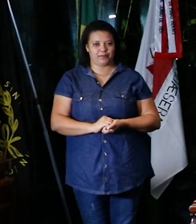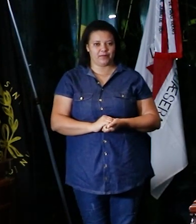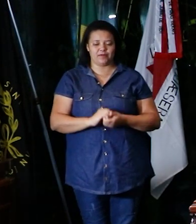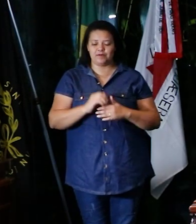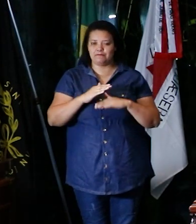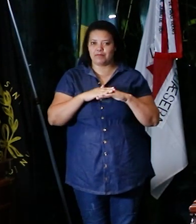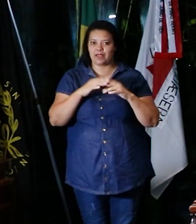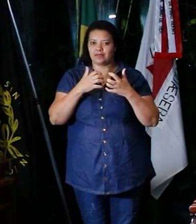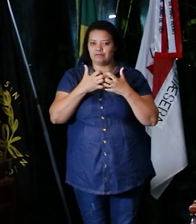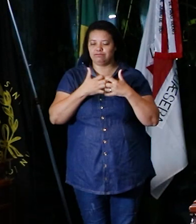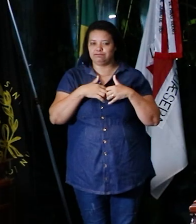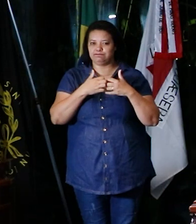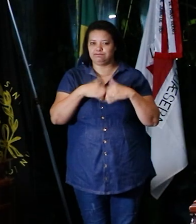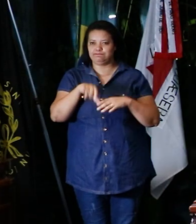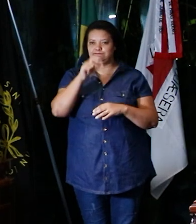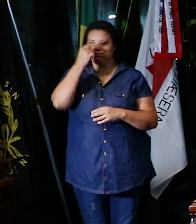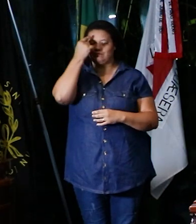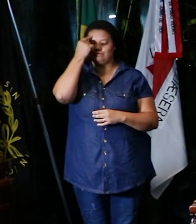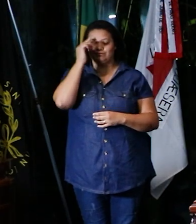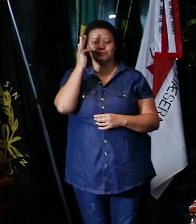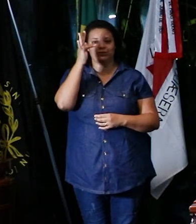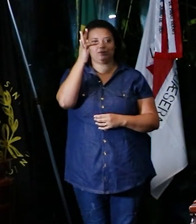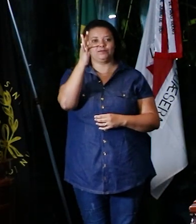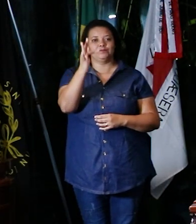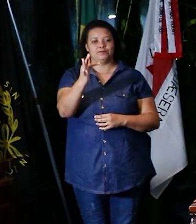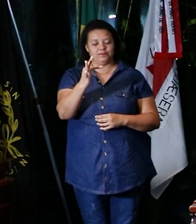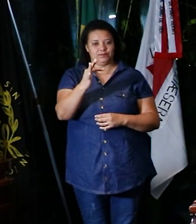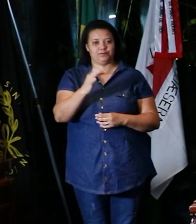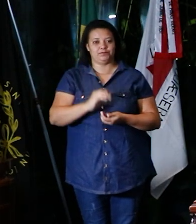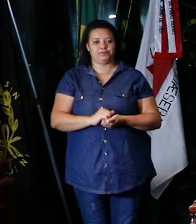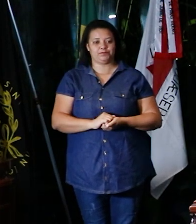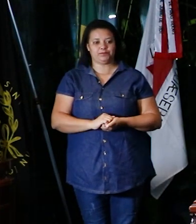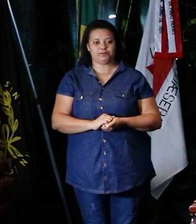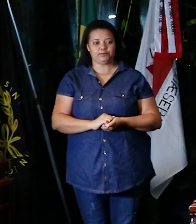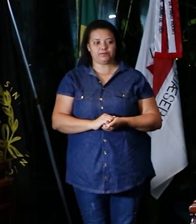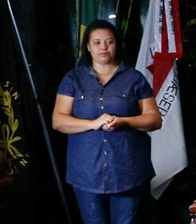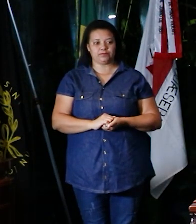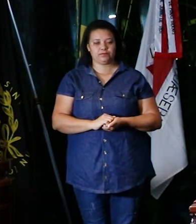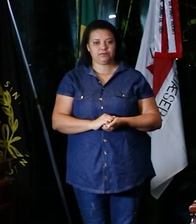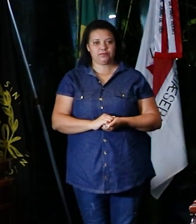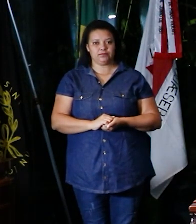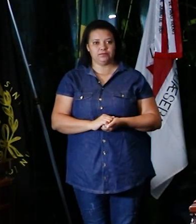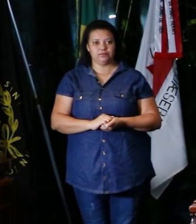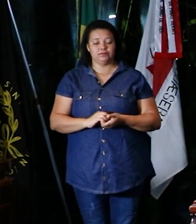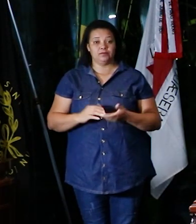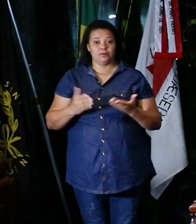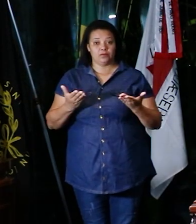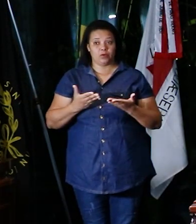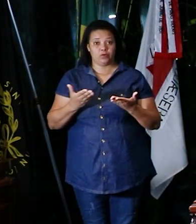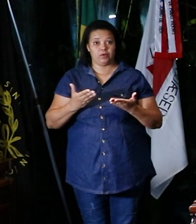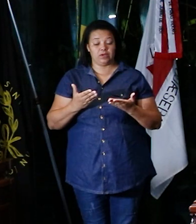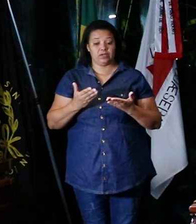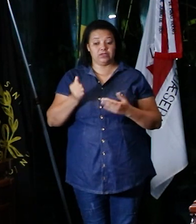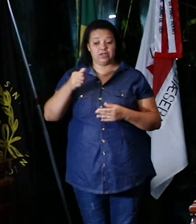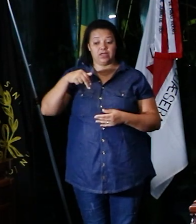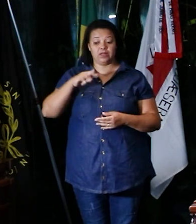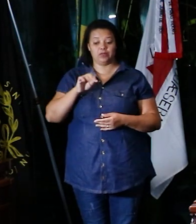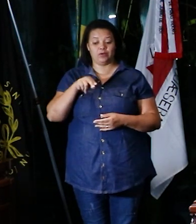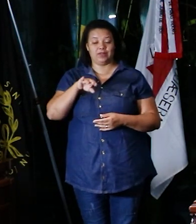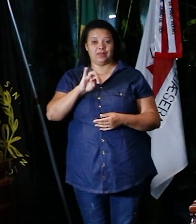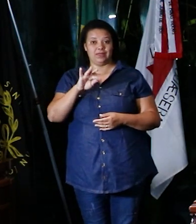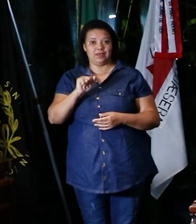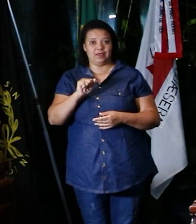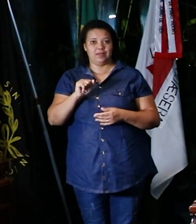longe do modernismo. De modo que nós vamos ter aqui a Antonieta hoje. É uma alegria